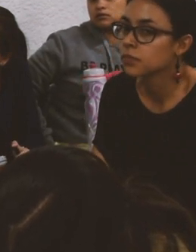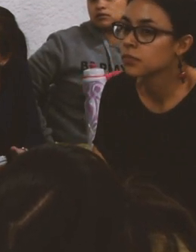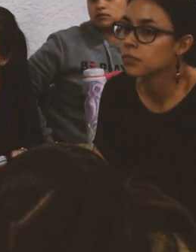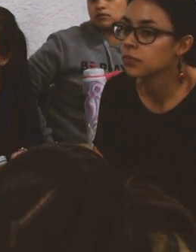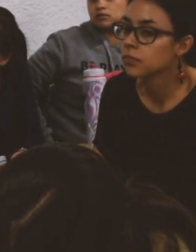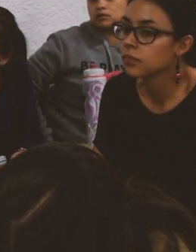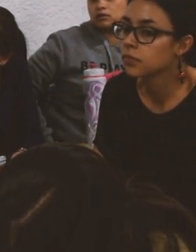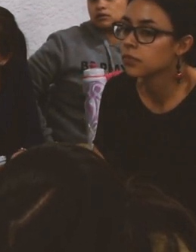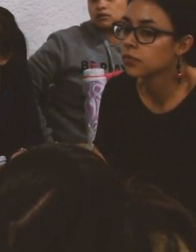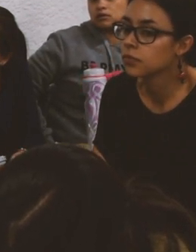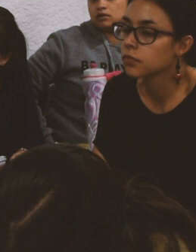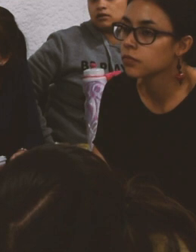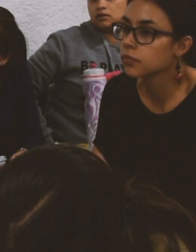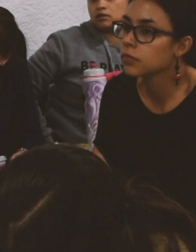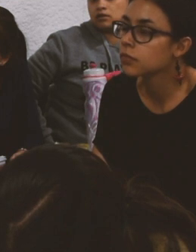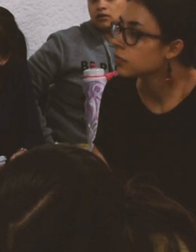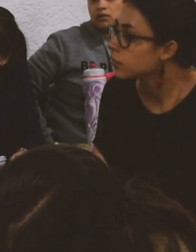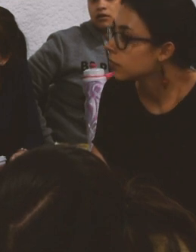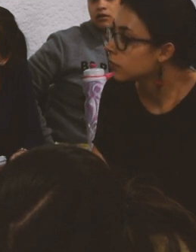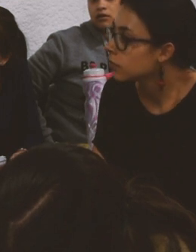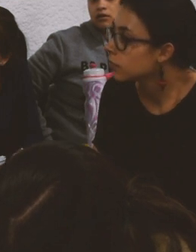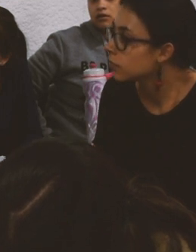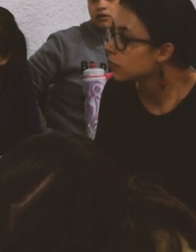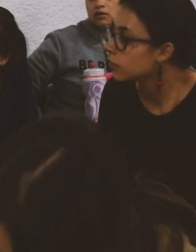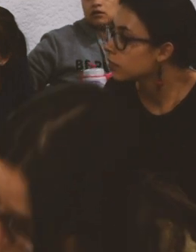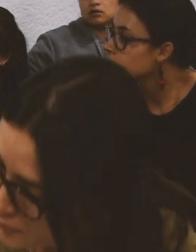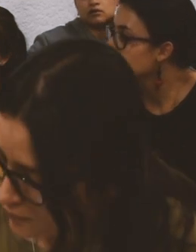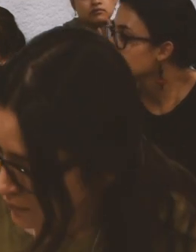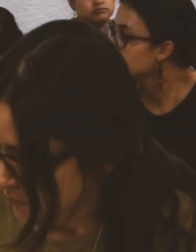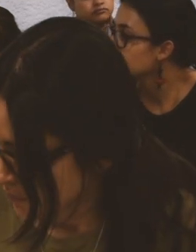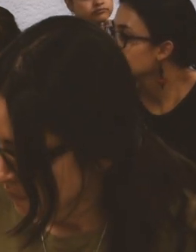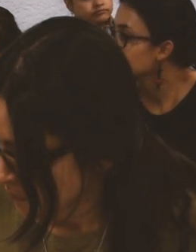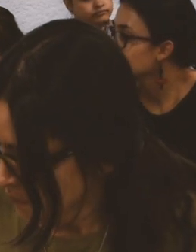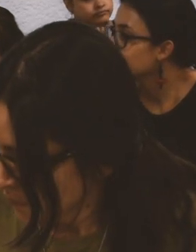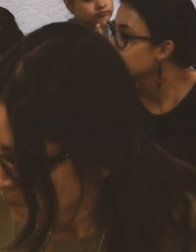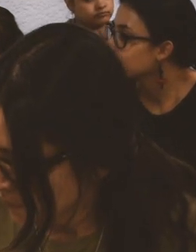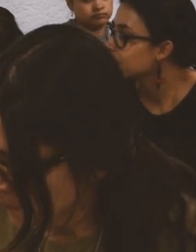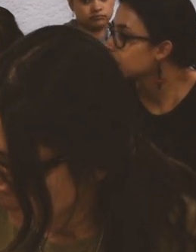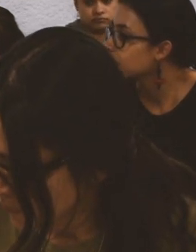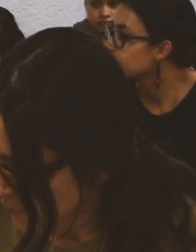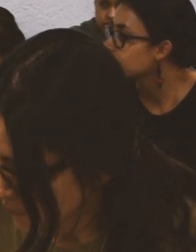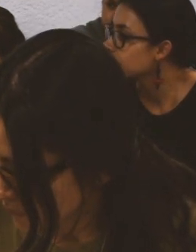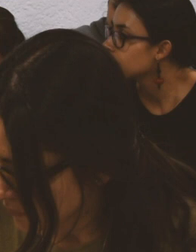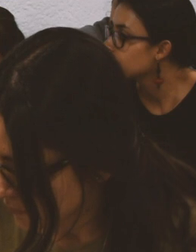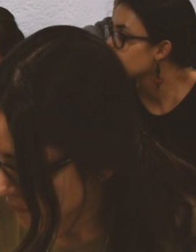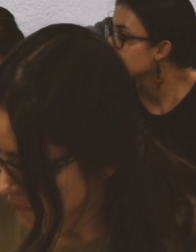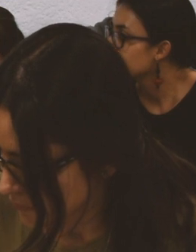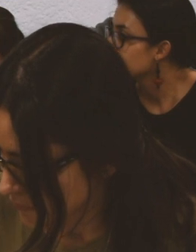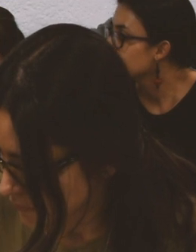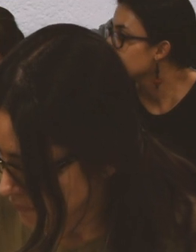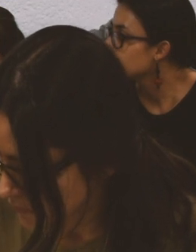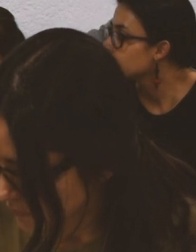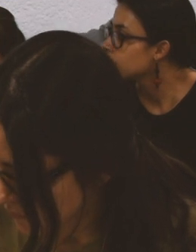vos querés, ¿cierto? Y lo retomo es porque en México existen los DIF, ¿cierto? Los DIF, Jonathan nos